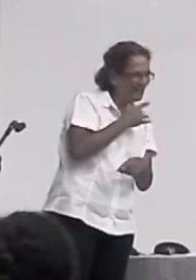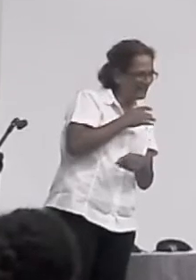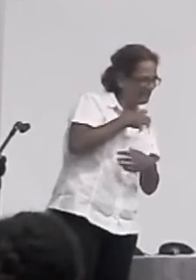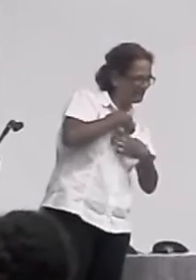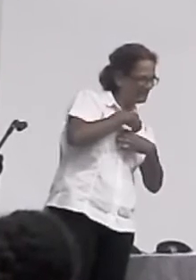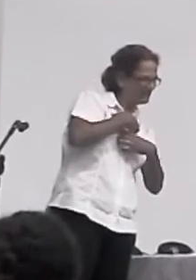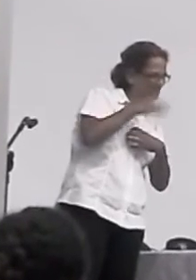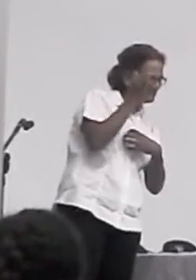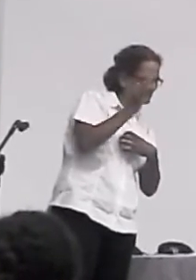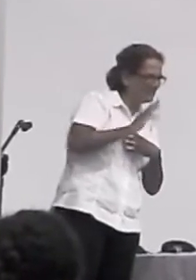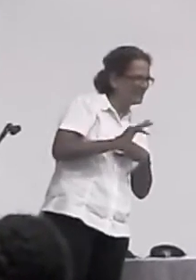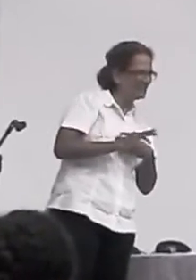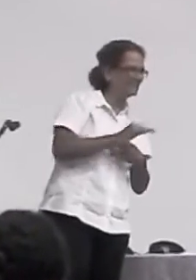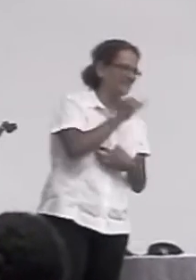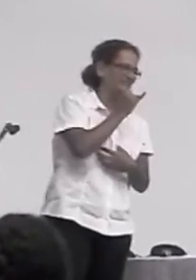tem